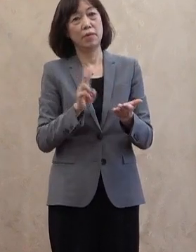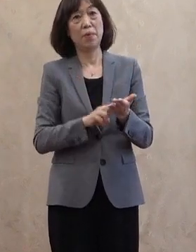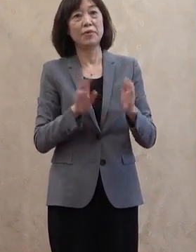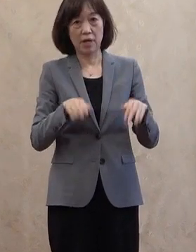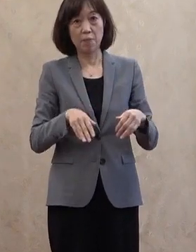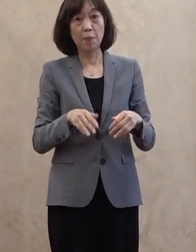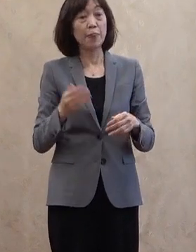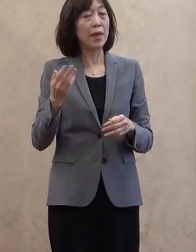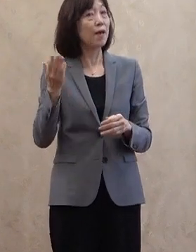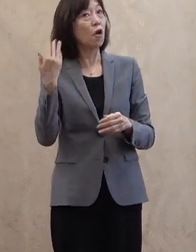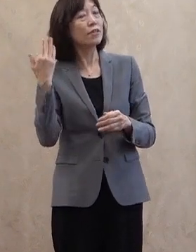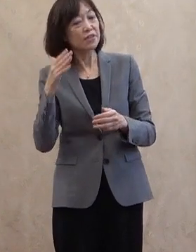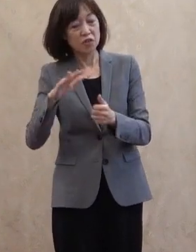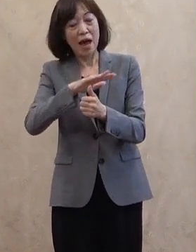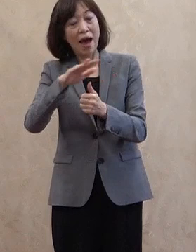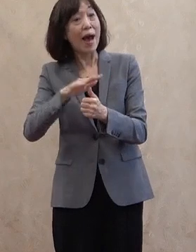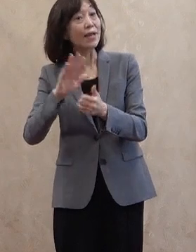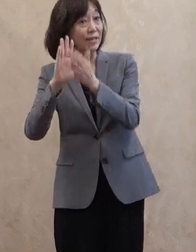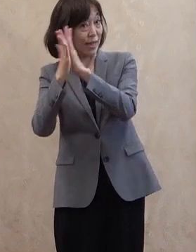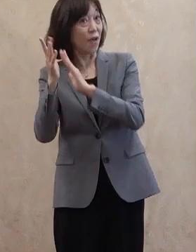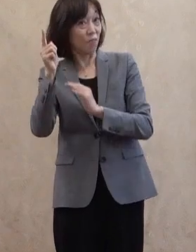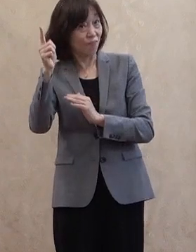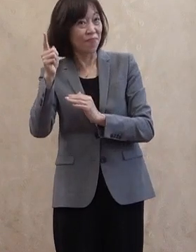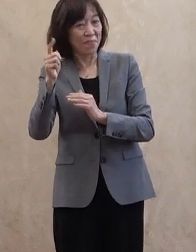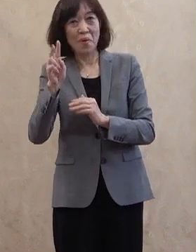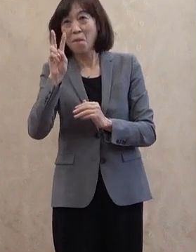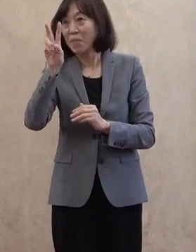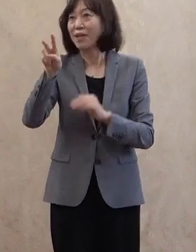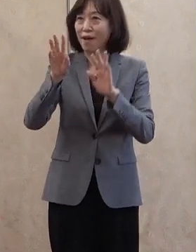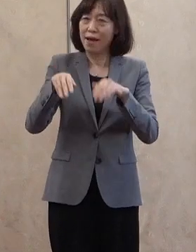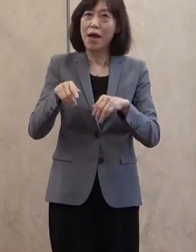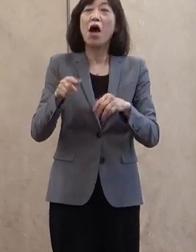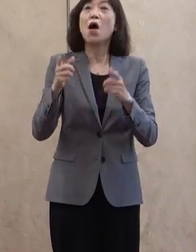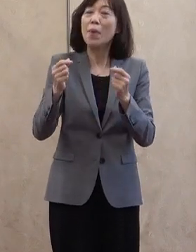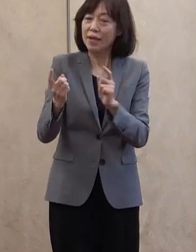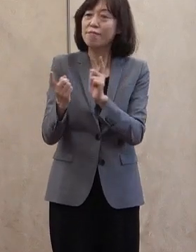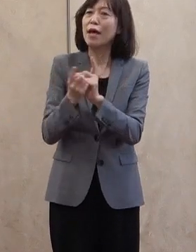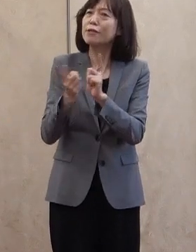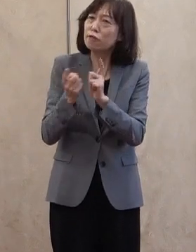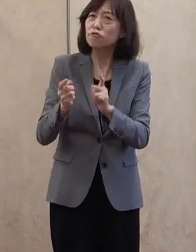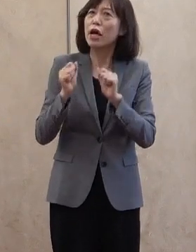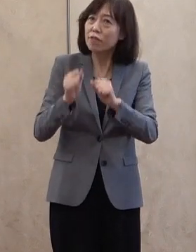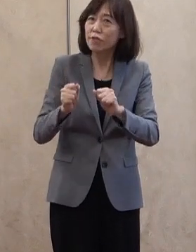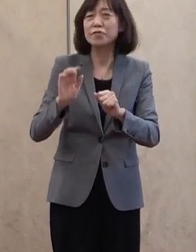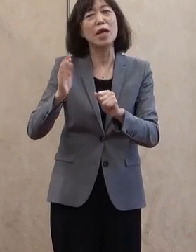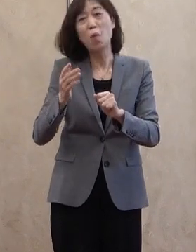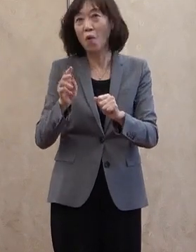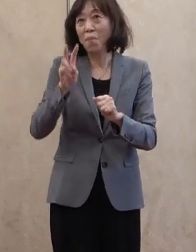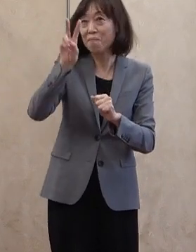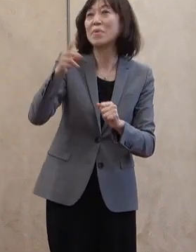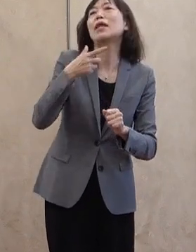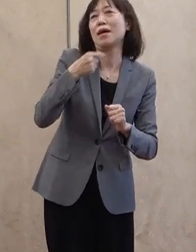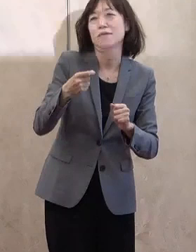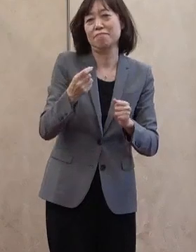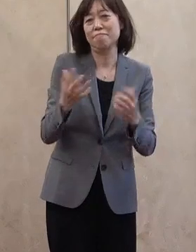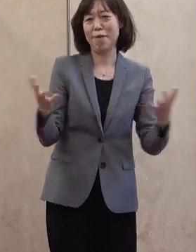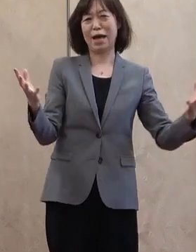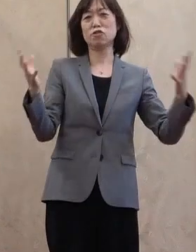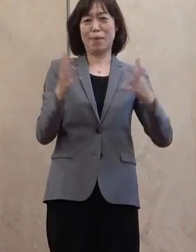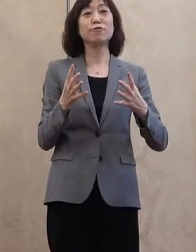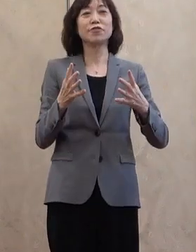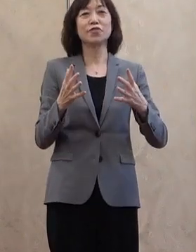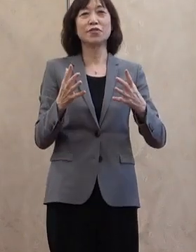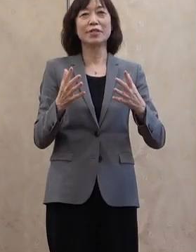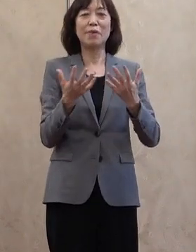愛知県の聖火リレーを見ましても、やはり対策を取ると言いながらも、やはり聖火一度見たいということで密になります。大都市においてやはり密になりや